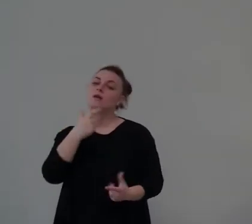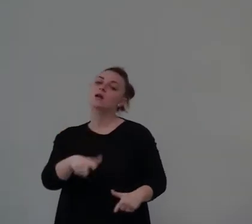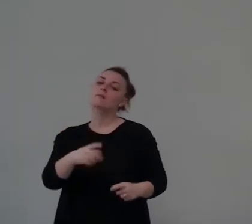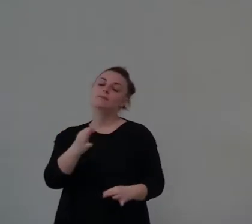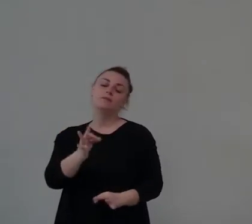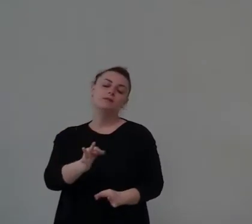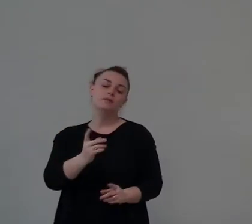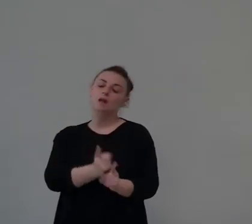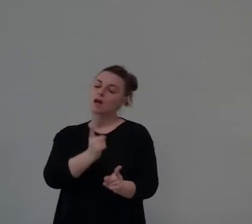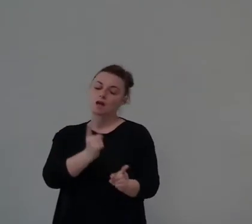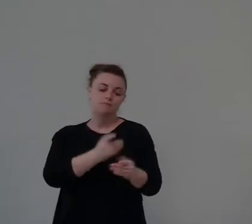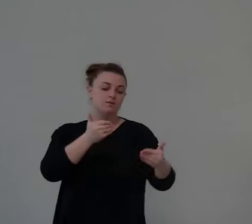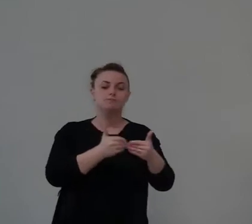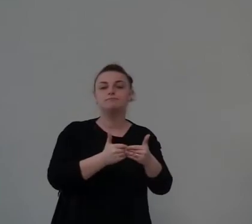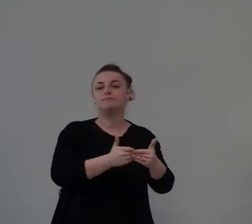lontano